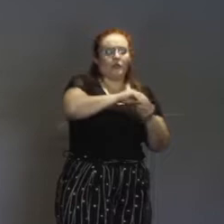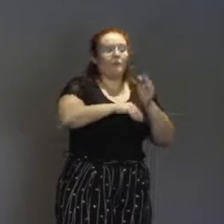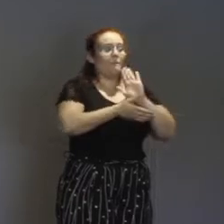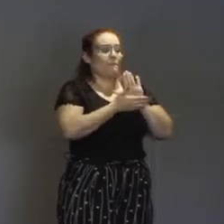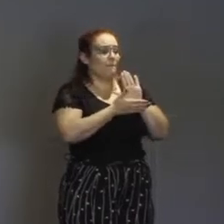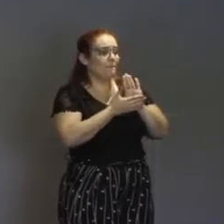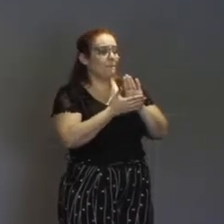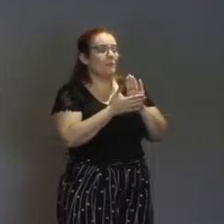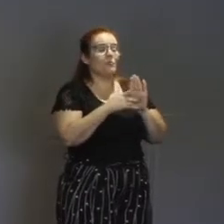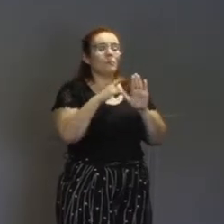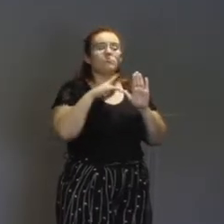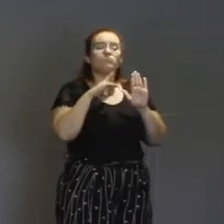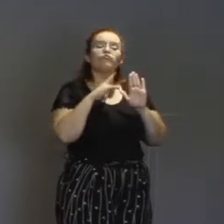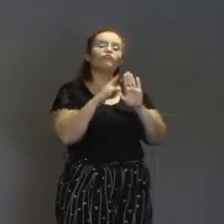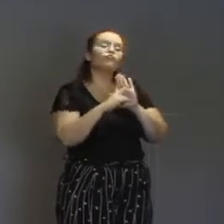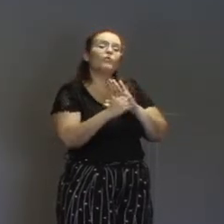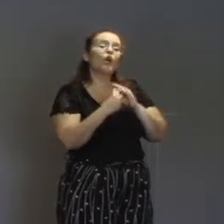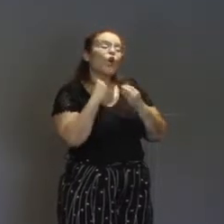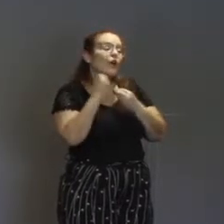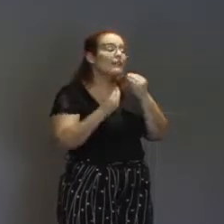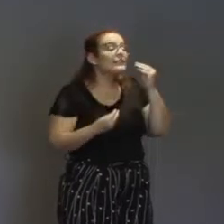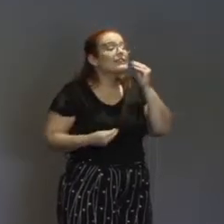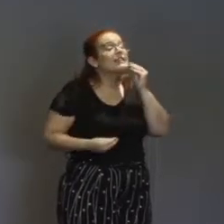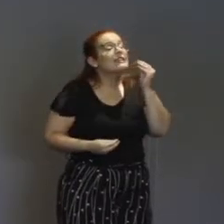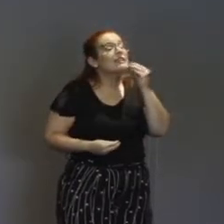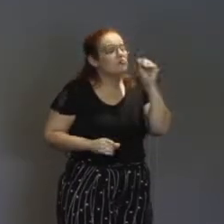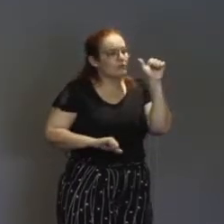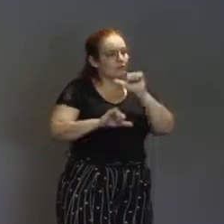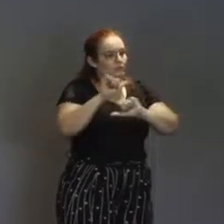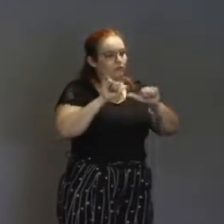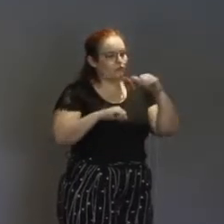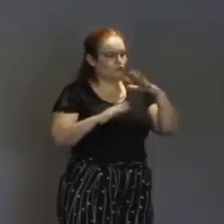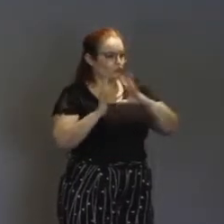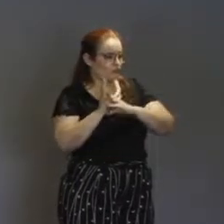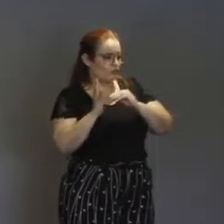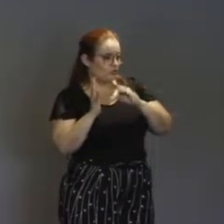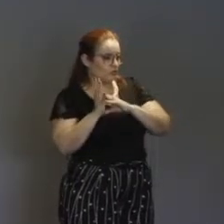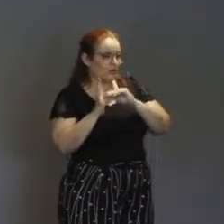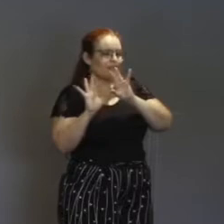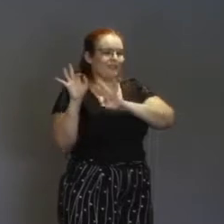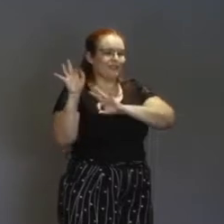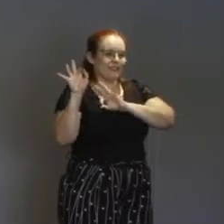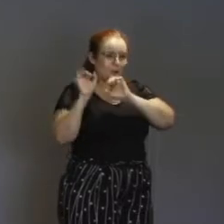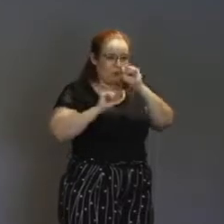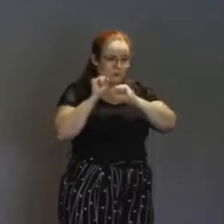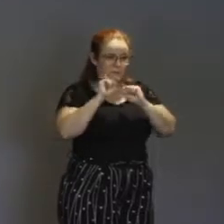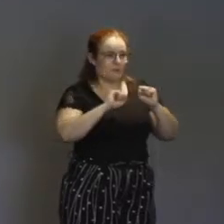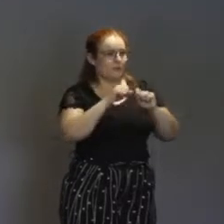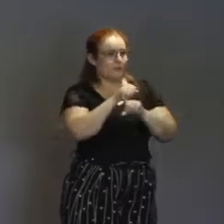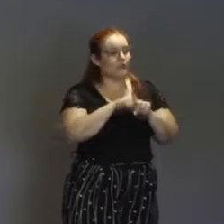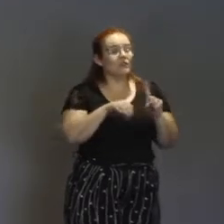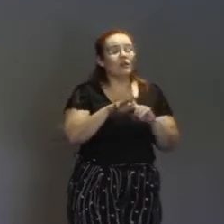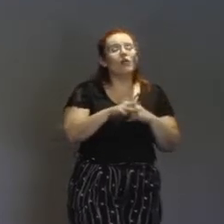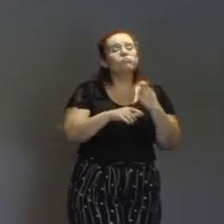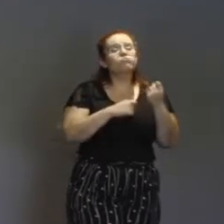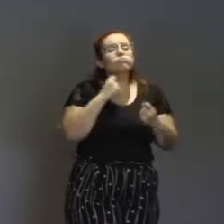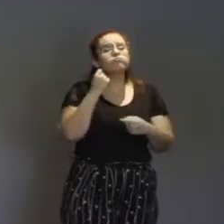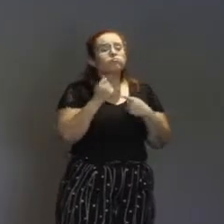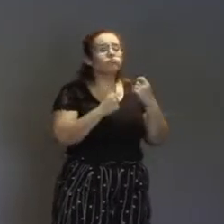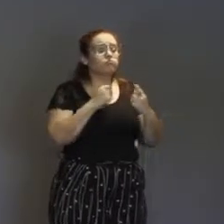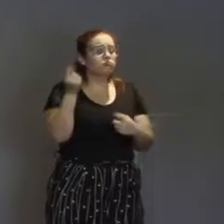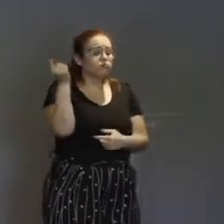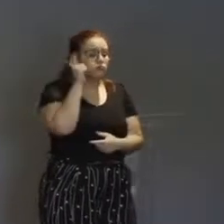de alternativas, de tentativas de alternativas, de modelos como de organizações sociais, a outros que eventualmente deem um pouco mais de